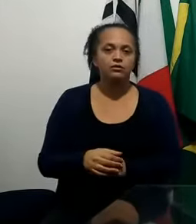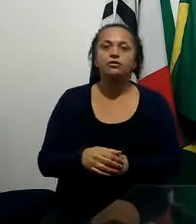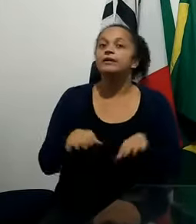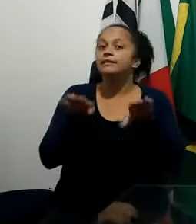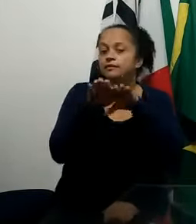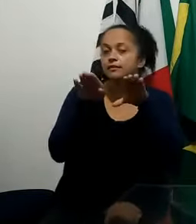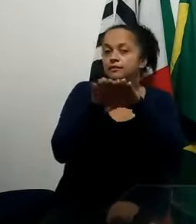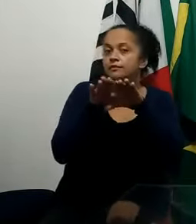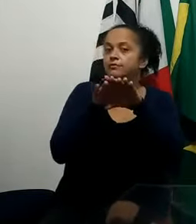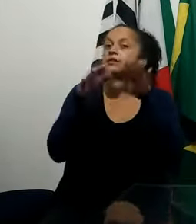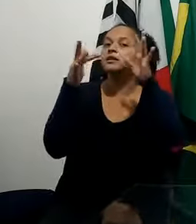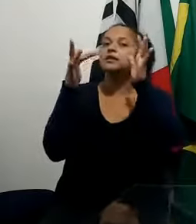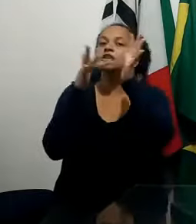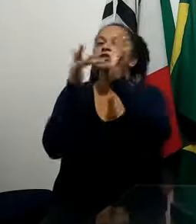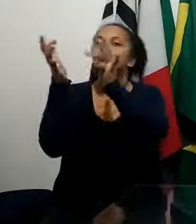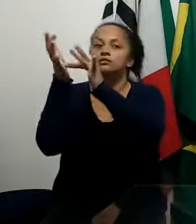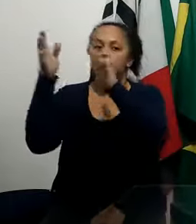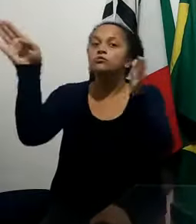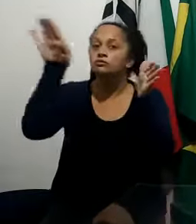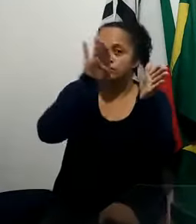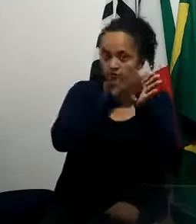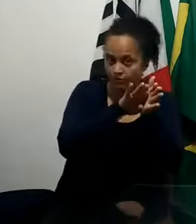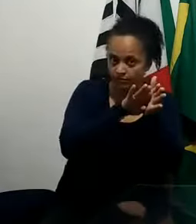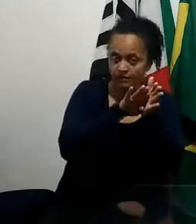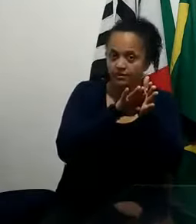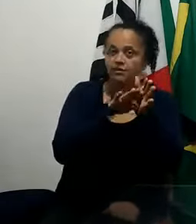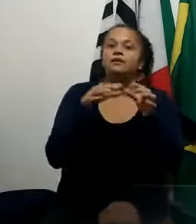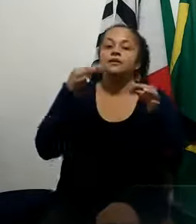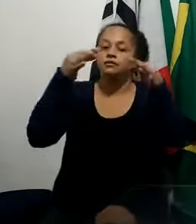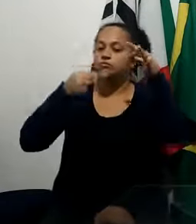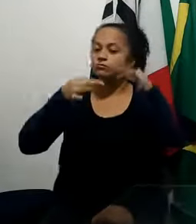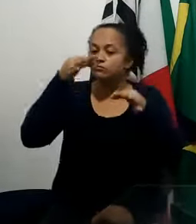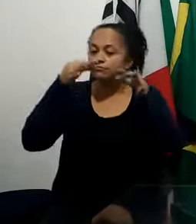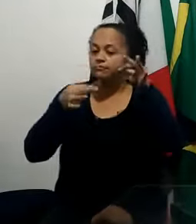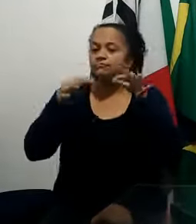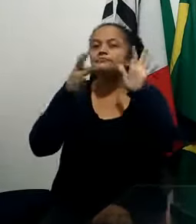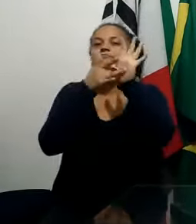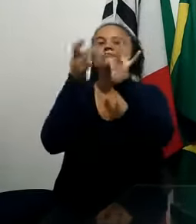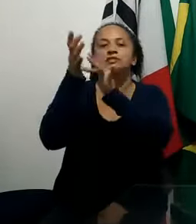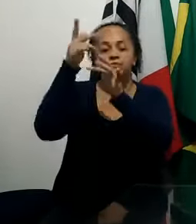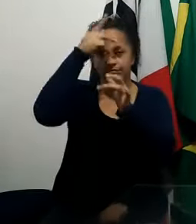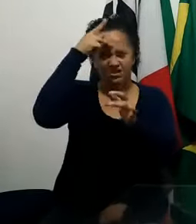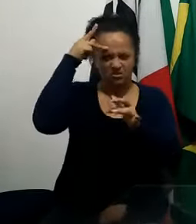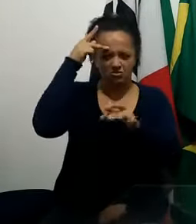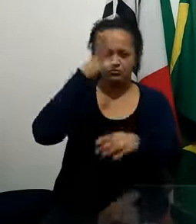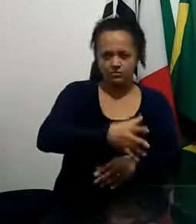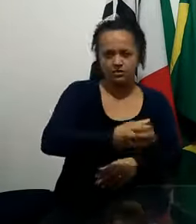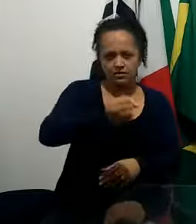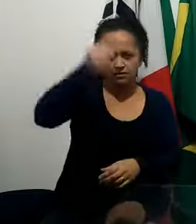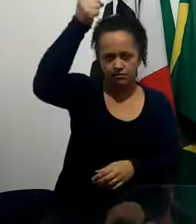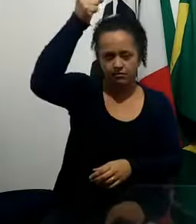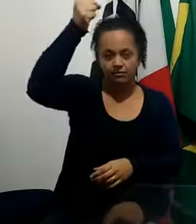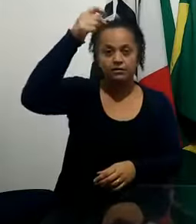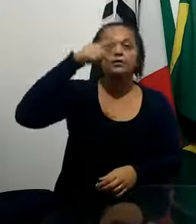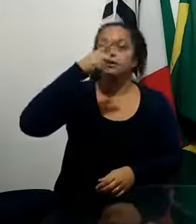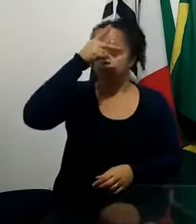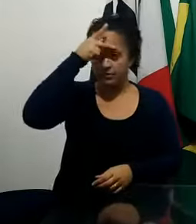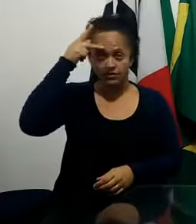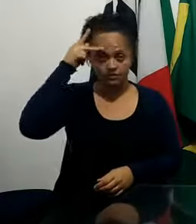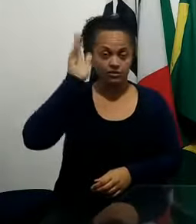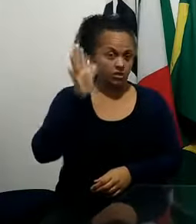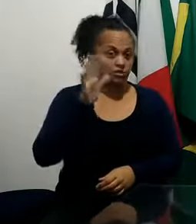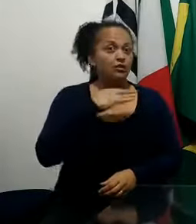do Cordeiro e o tribunal de Cristo, para aqueles que foram levados, né? Tanto os mortos em